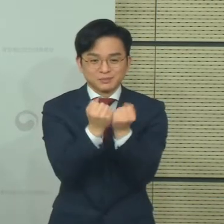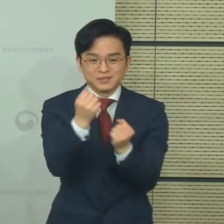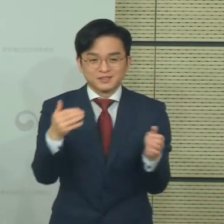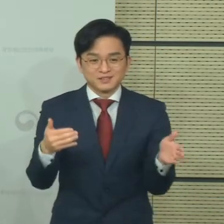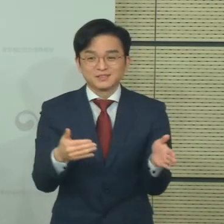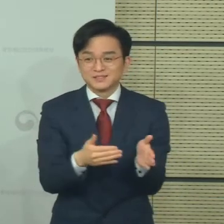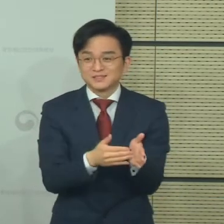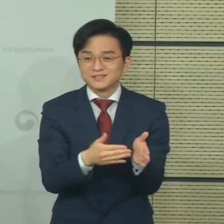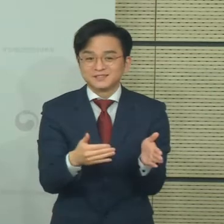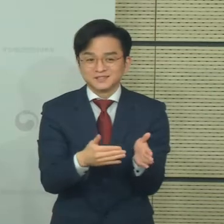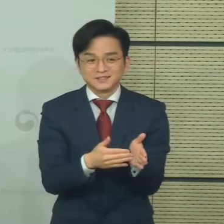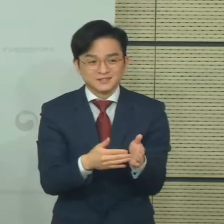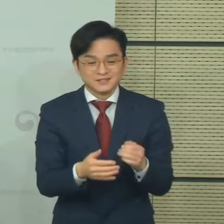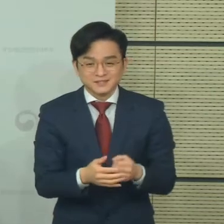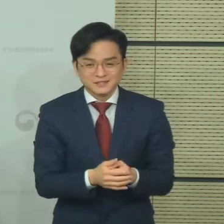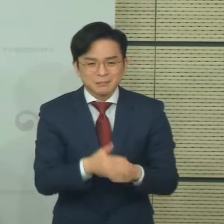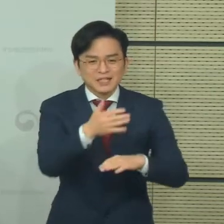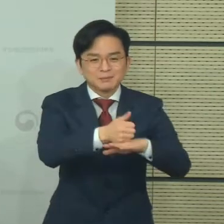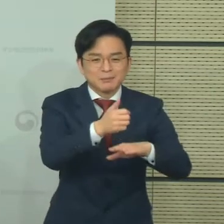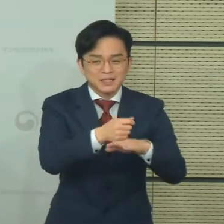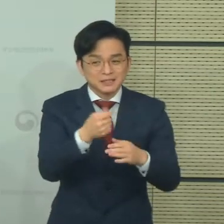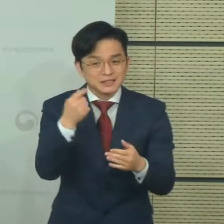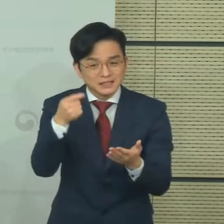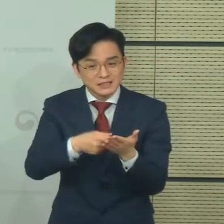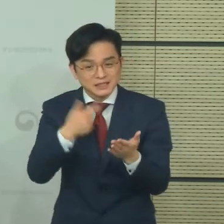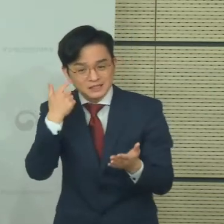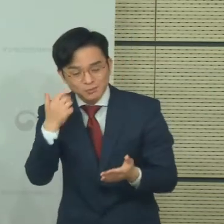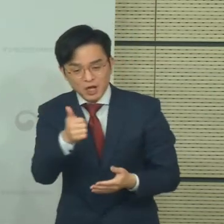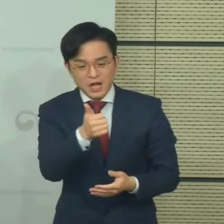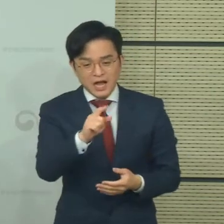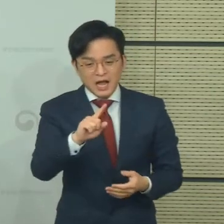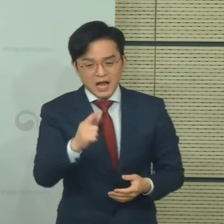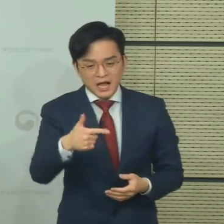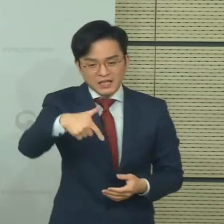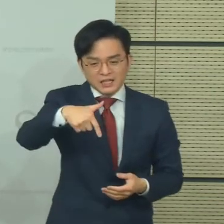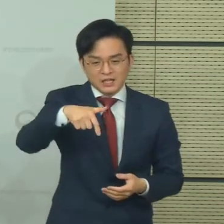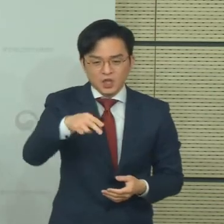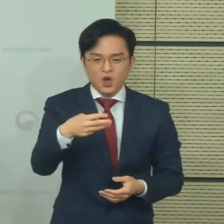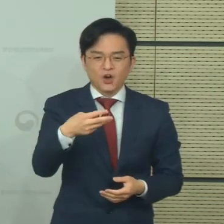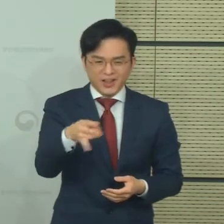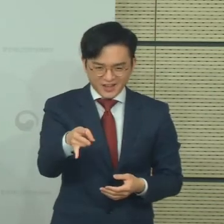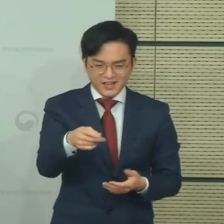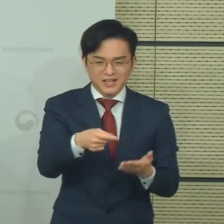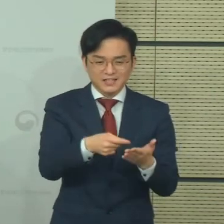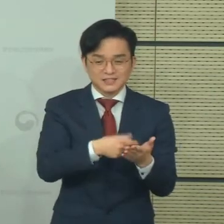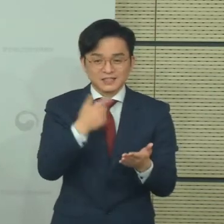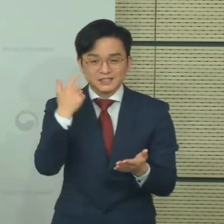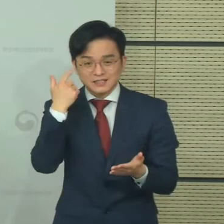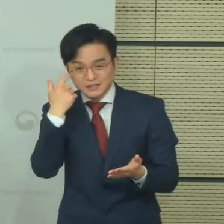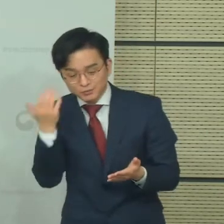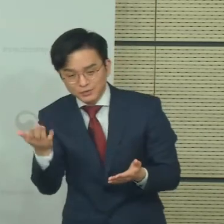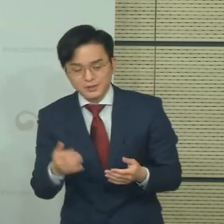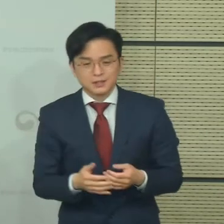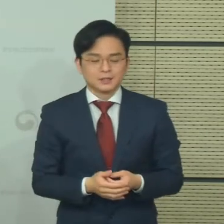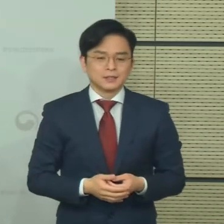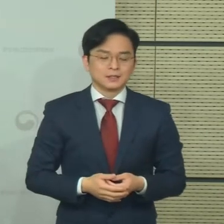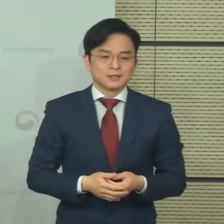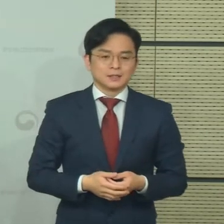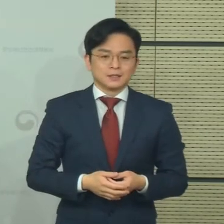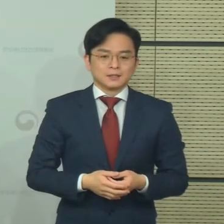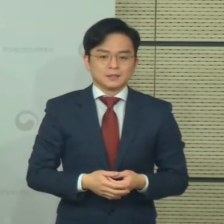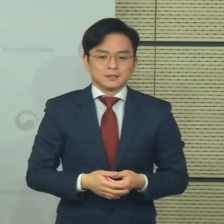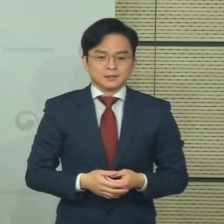부탁드립니다. 네, 한겨레 박현정 기자입니다. 강력한 사회적 거리 두기를 위해선 소상공인 지원 등 후속 조치가